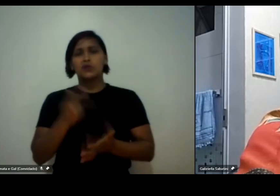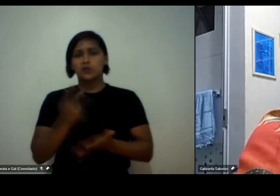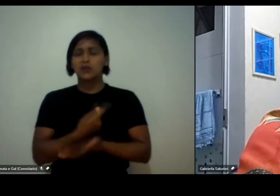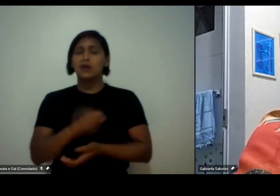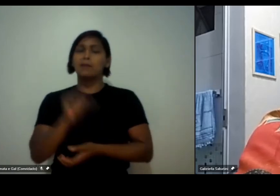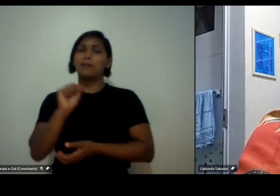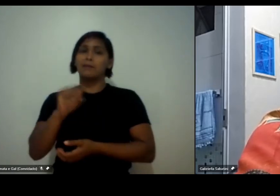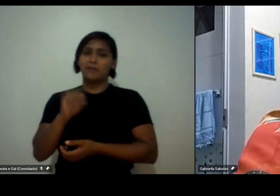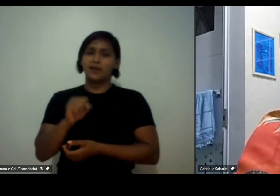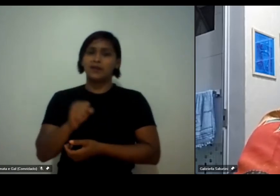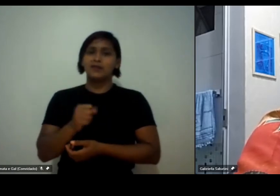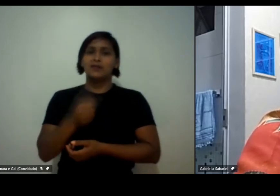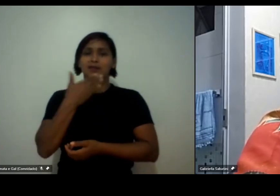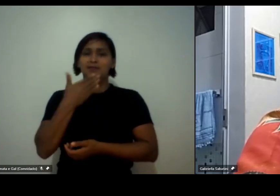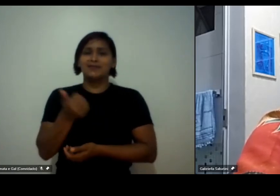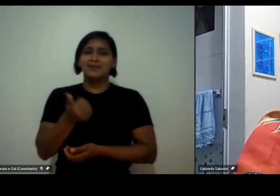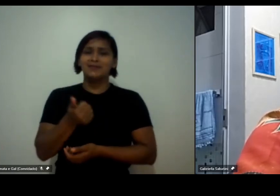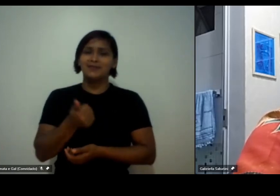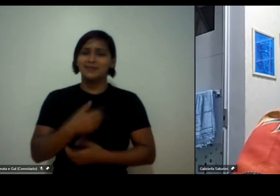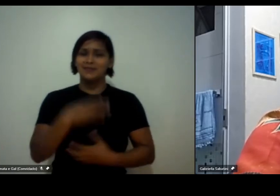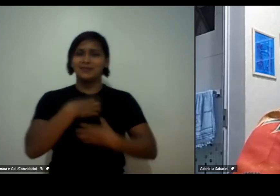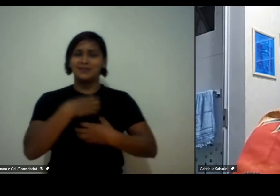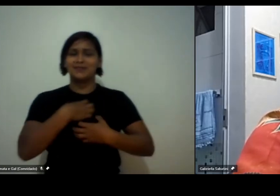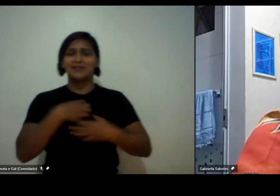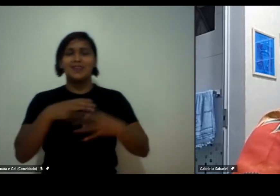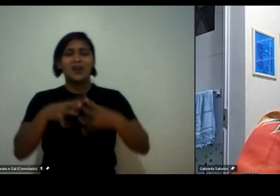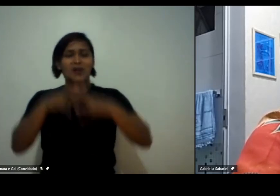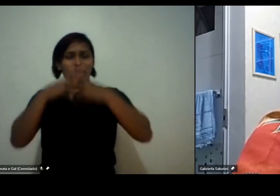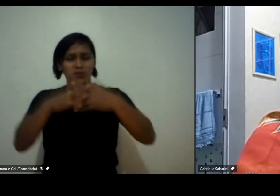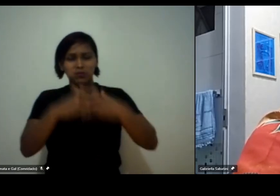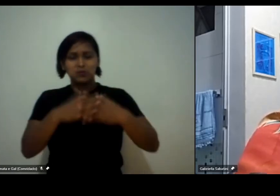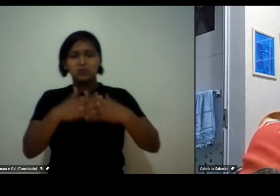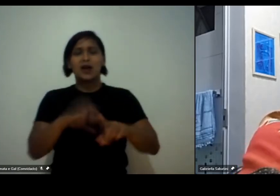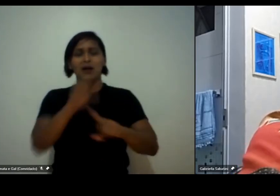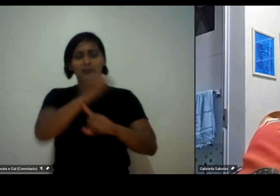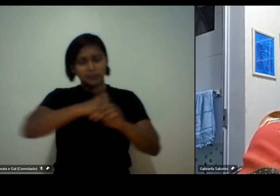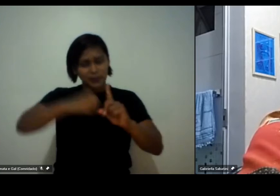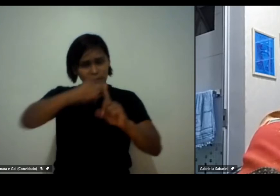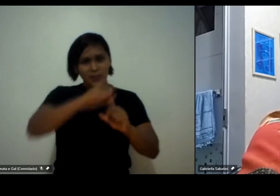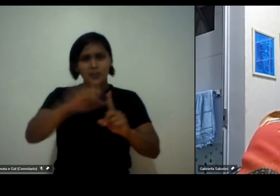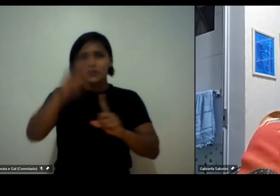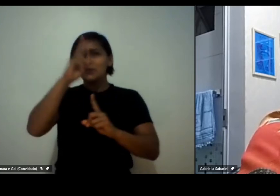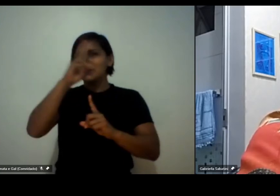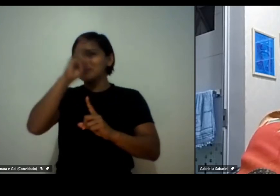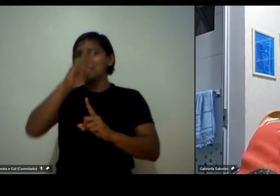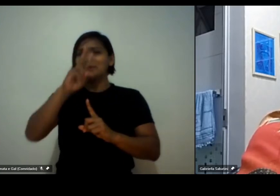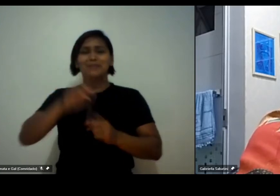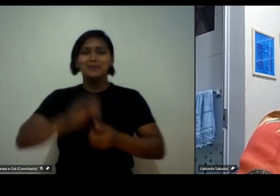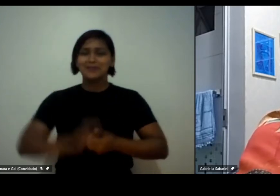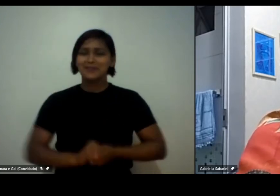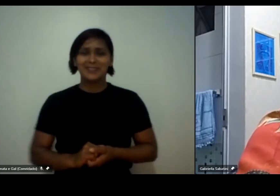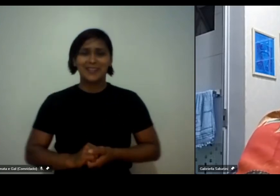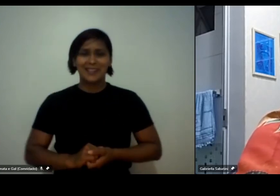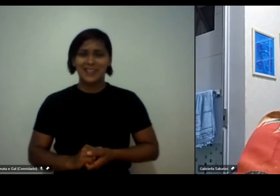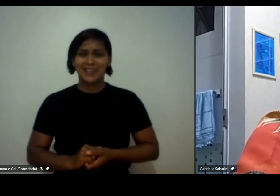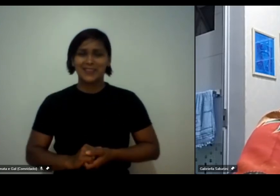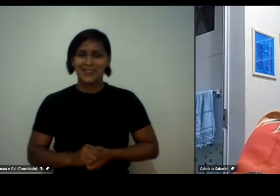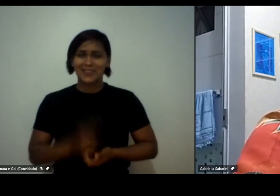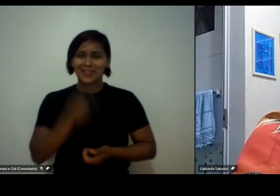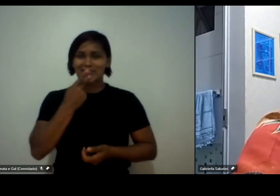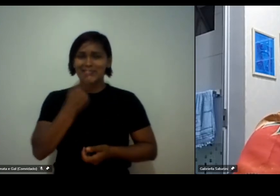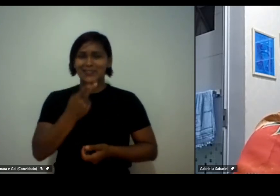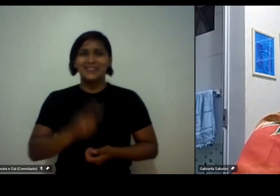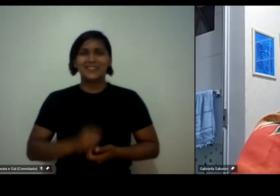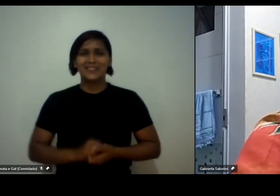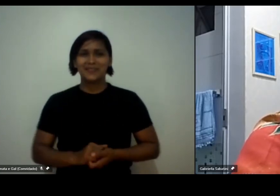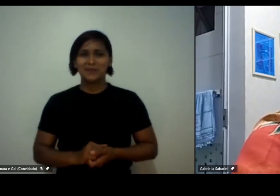seja, sim, a melhor maneira de complexificar movimentos políticos, sociais e históricos para que esta estrutura tão perigosa que se